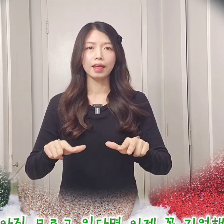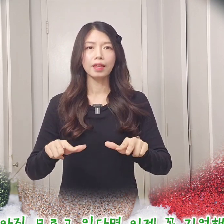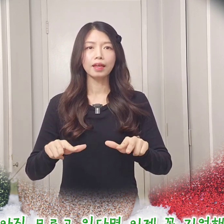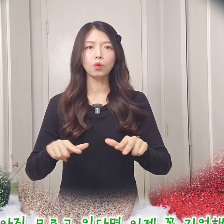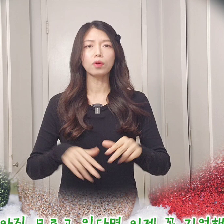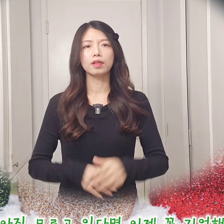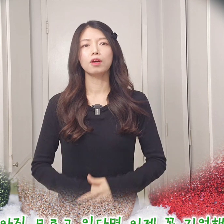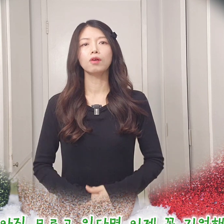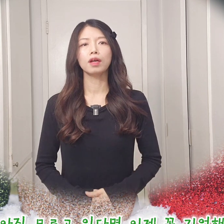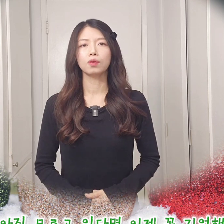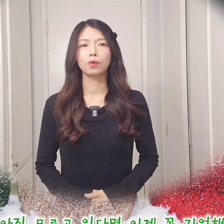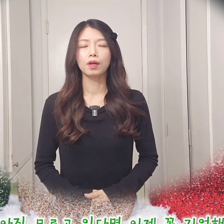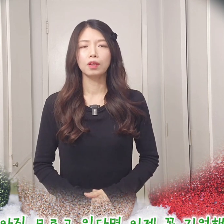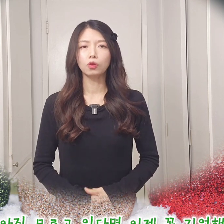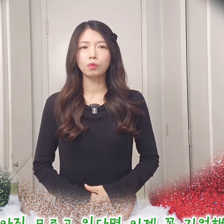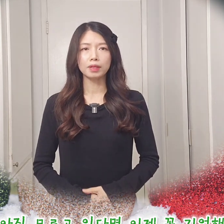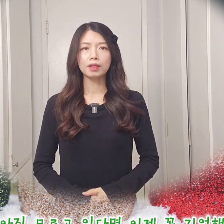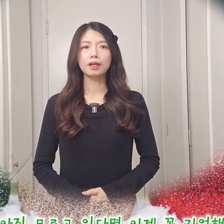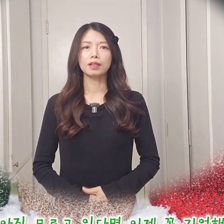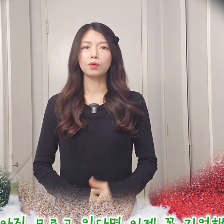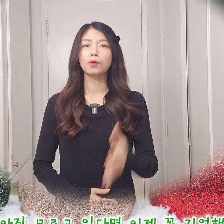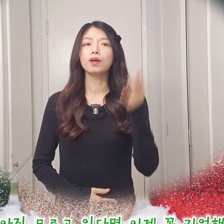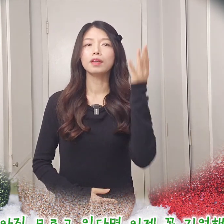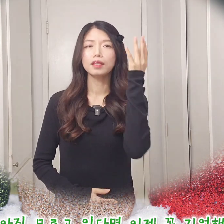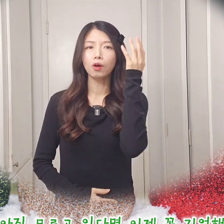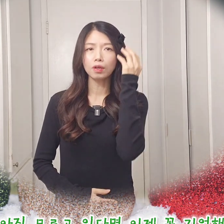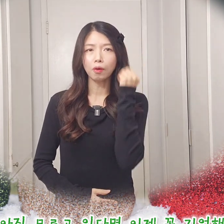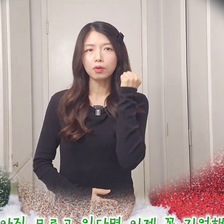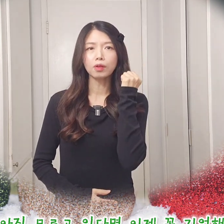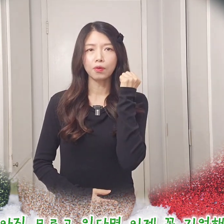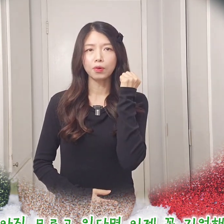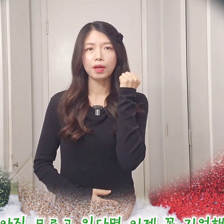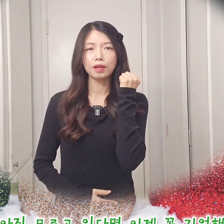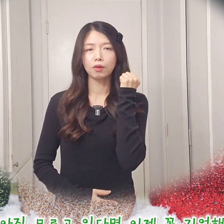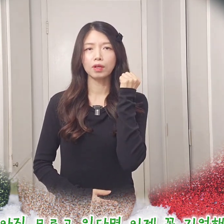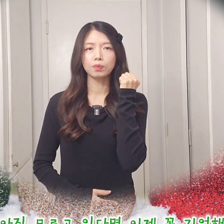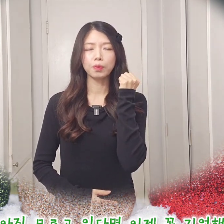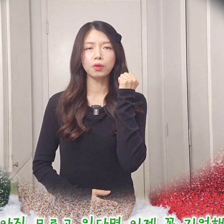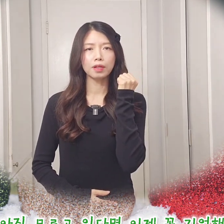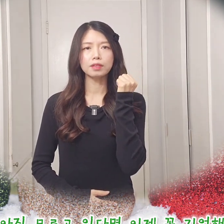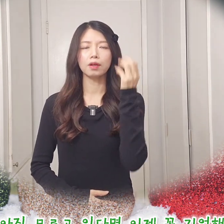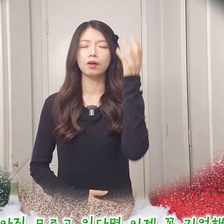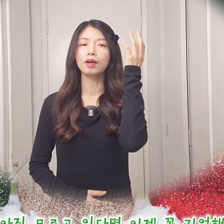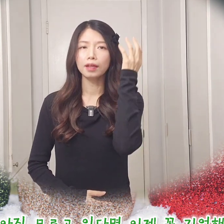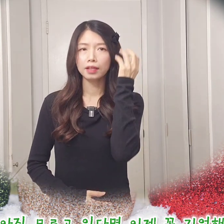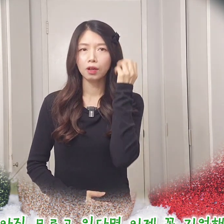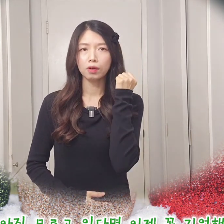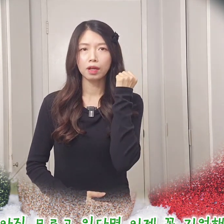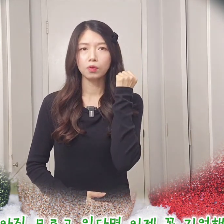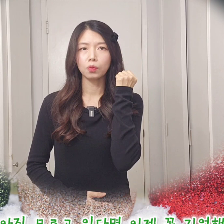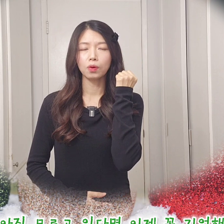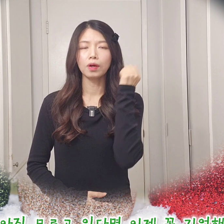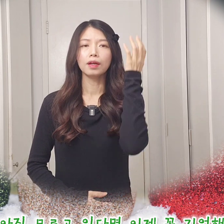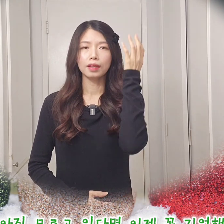이제 꼭 기억해줘. 이것도 마찬가지로 기억이 먼저 나오게 그렇게 표현을 했어요. 기억해줘.